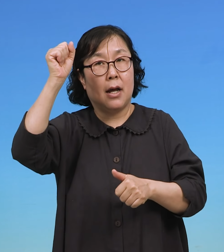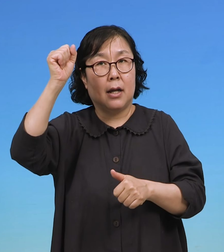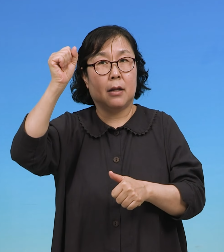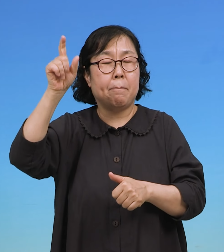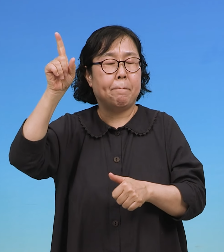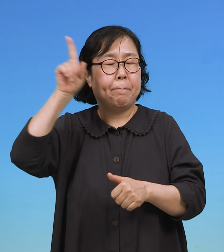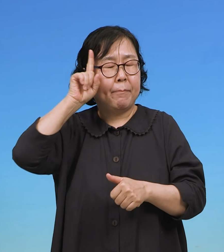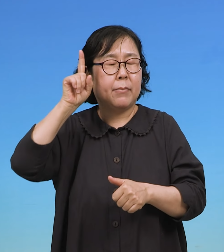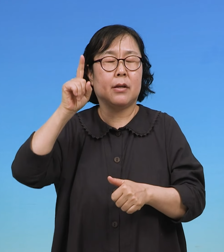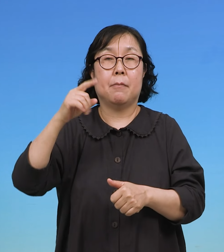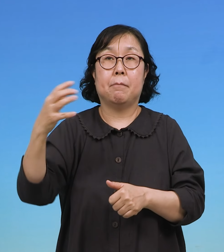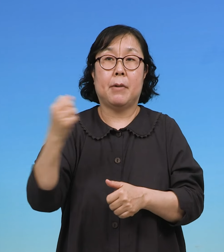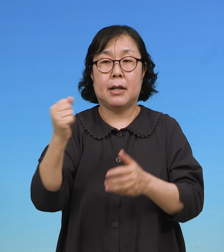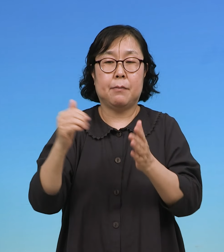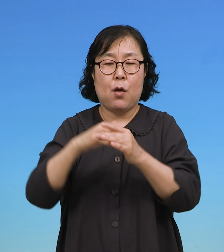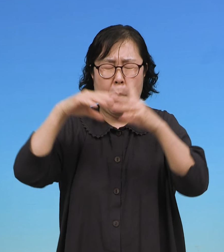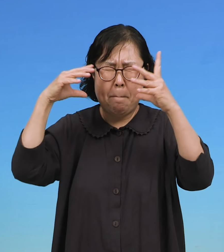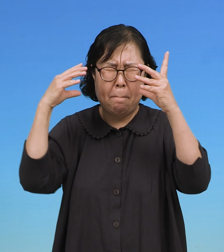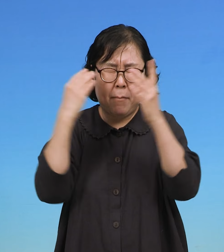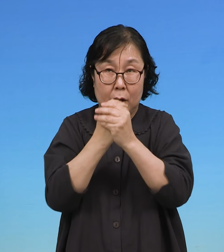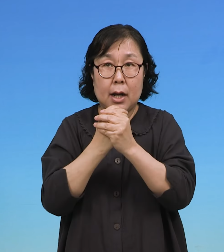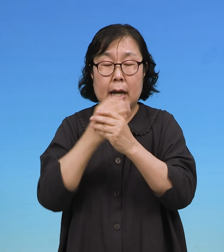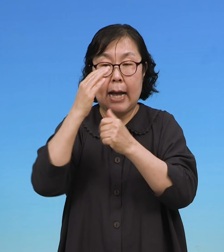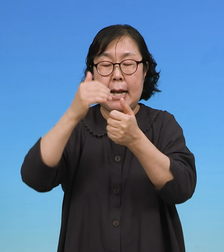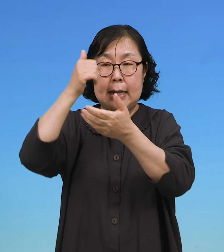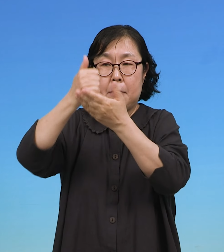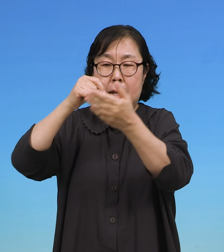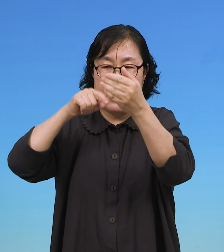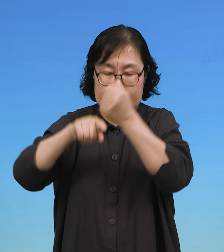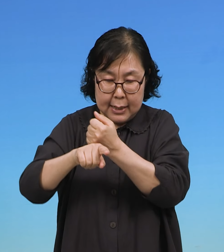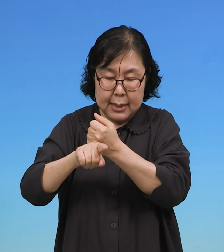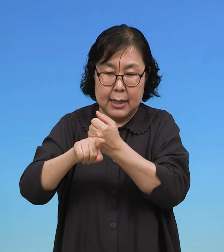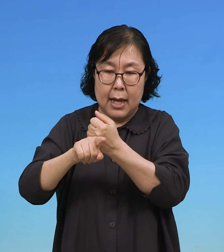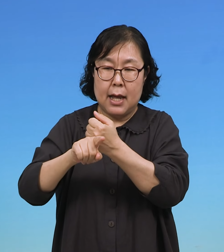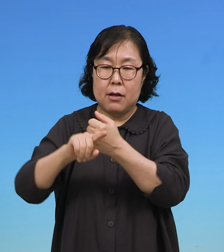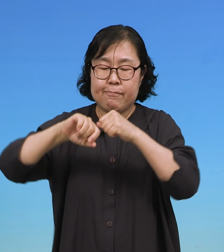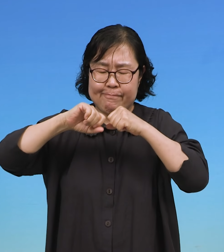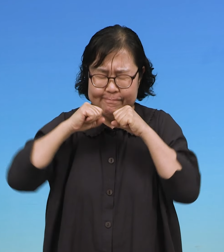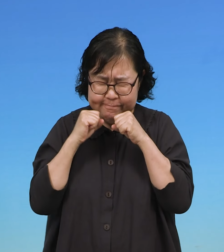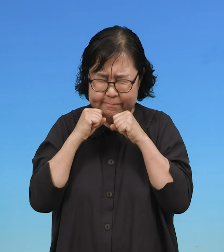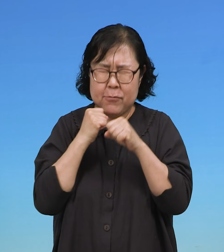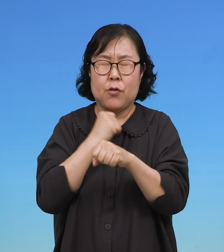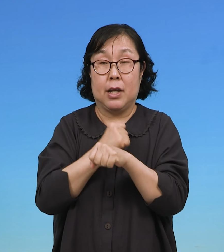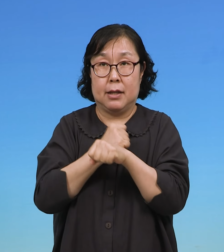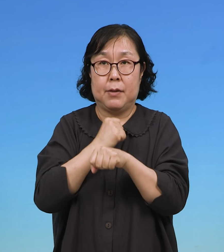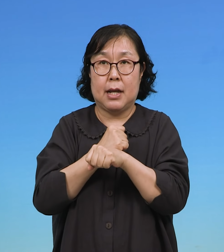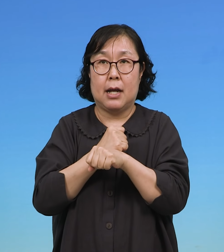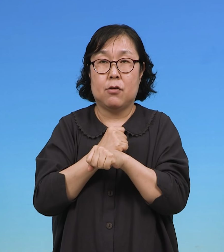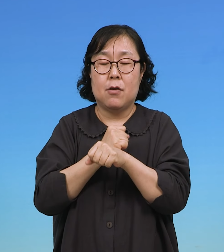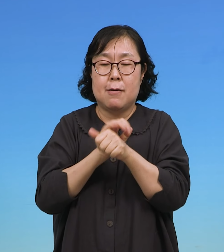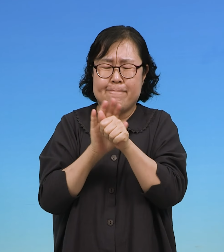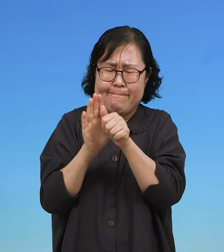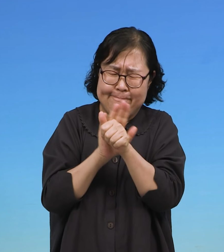아브라함은 100점 만점에 100점입니다. 완벽하게 하나님의 뜻을 구현해냈습니다. 너무나